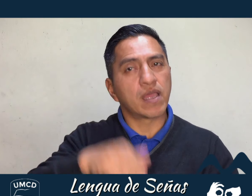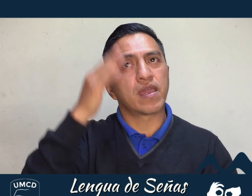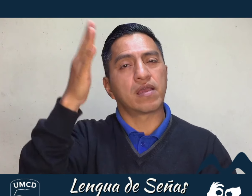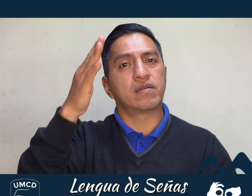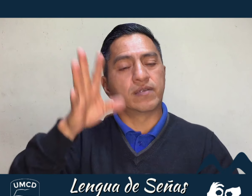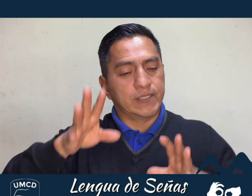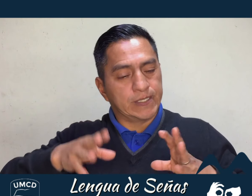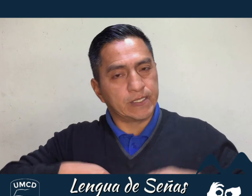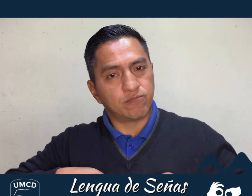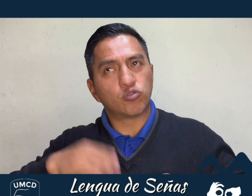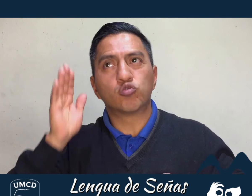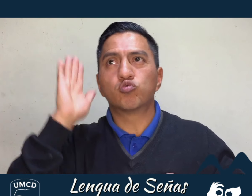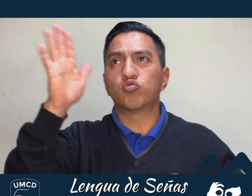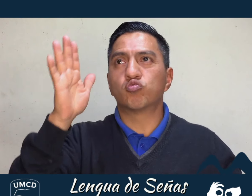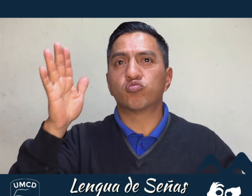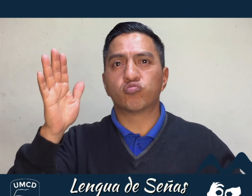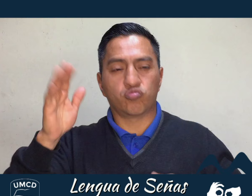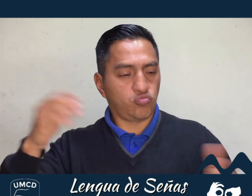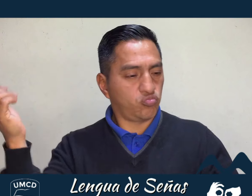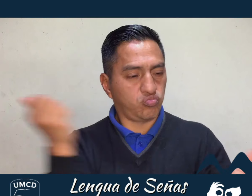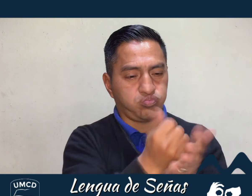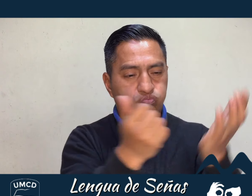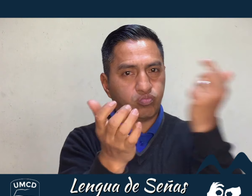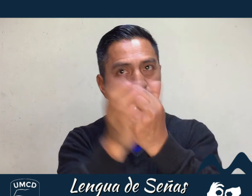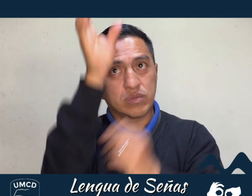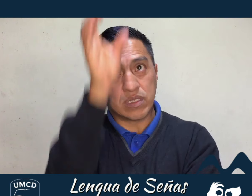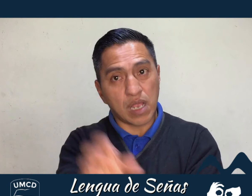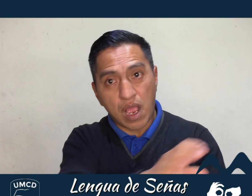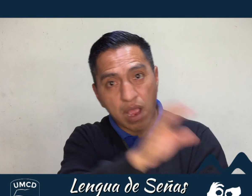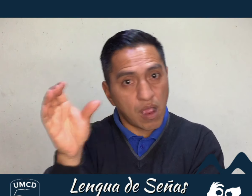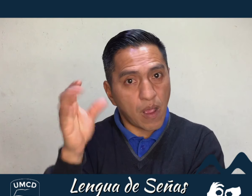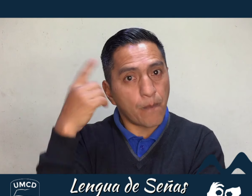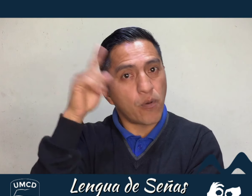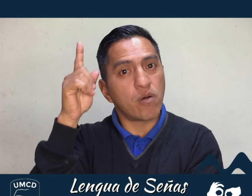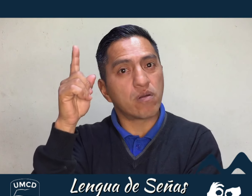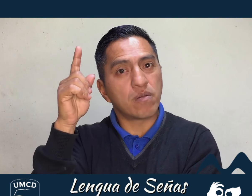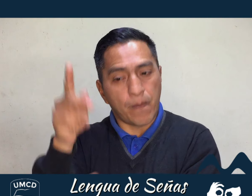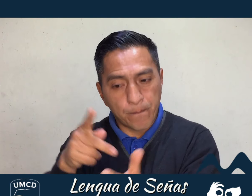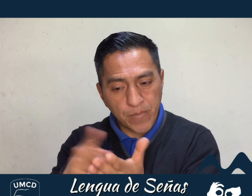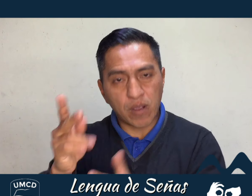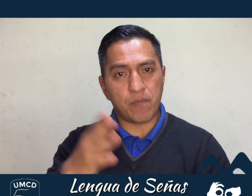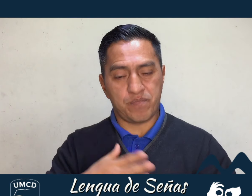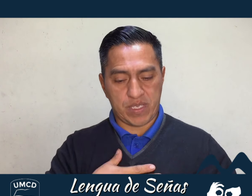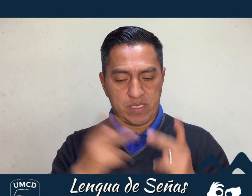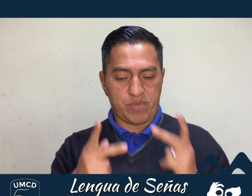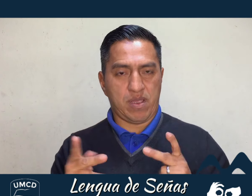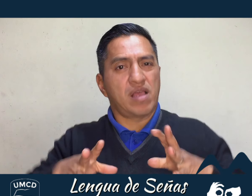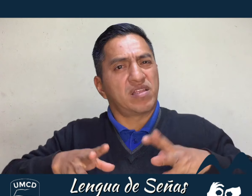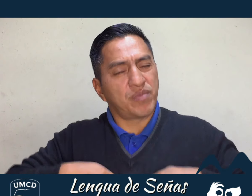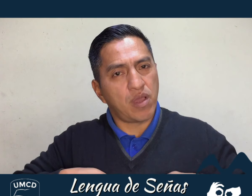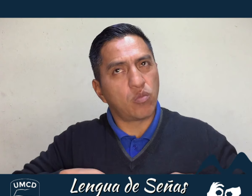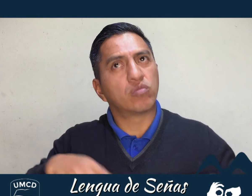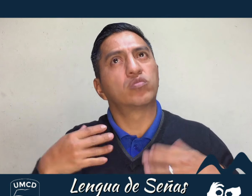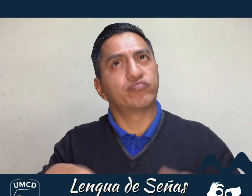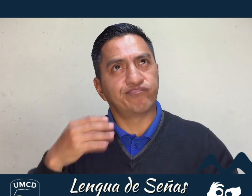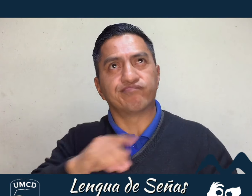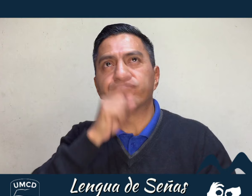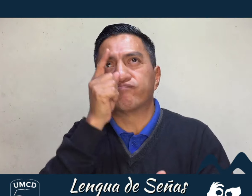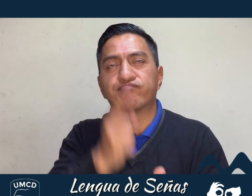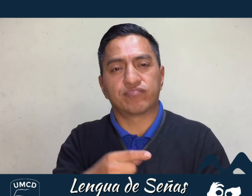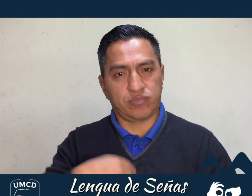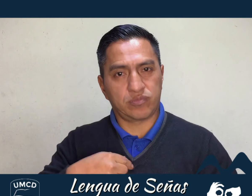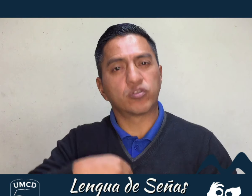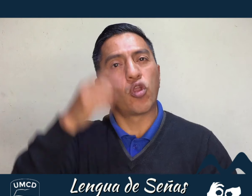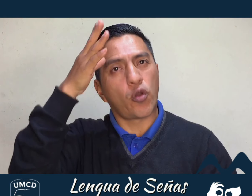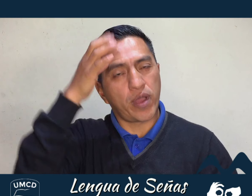y aceptamos su sacrificio por amor como pago por nuestros pecados. Pero como si esto